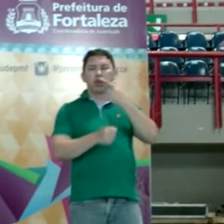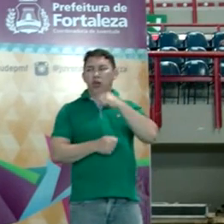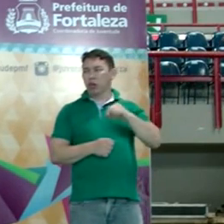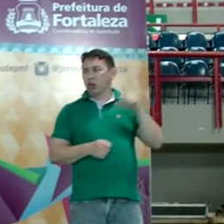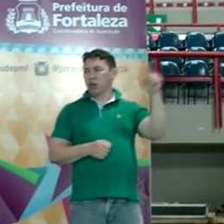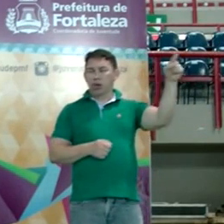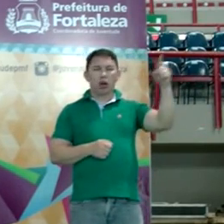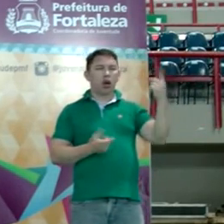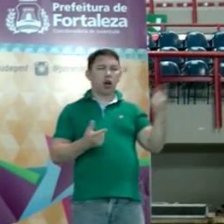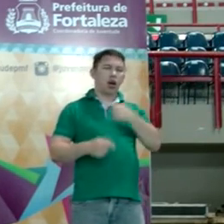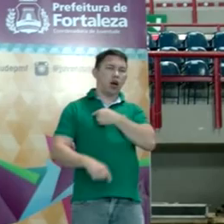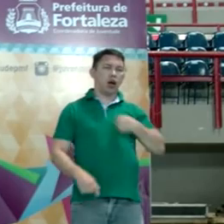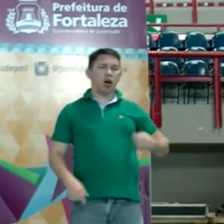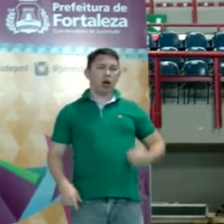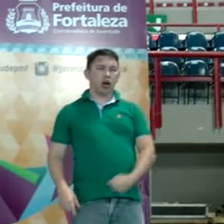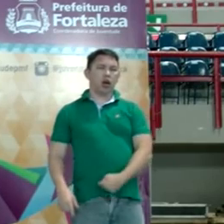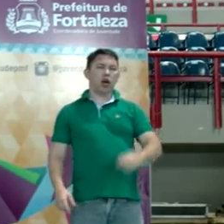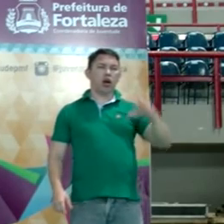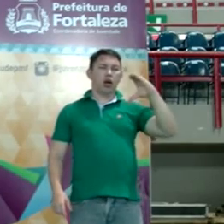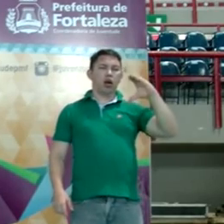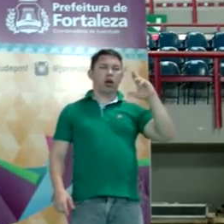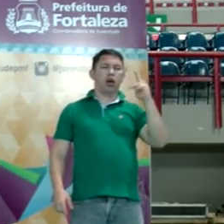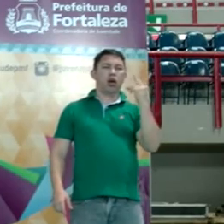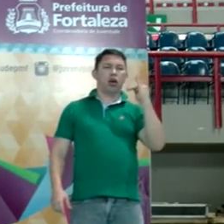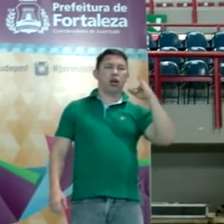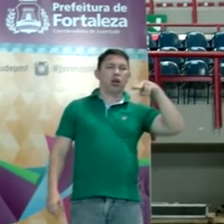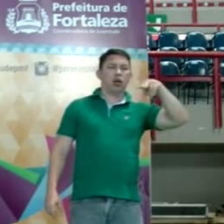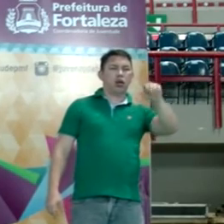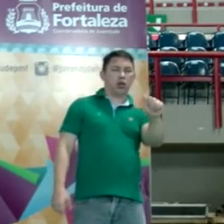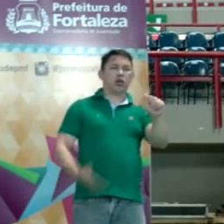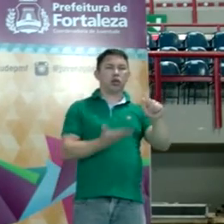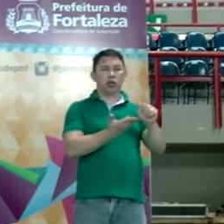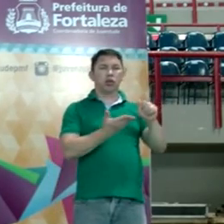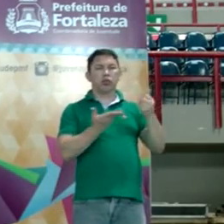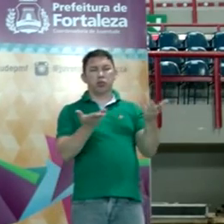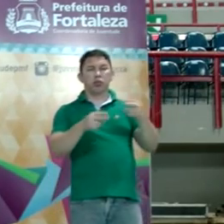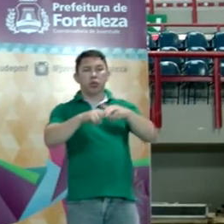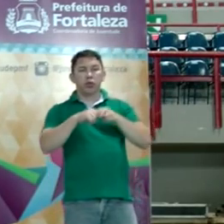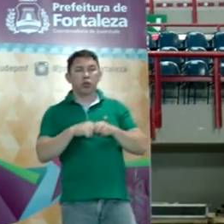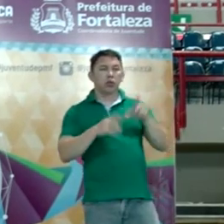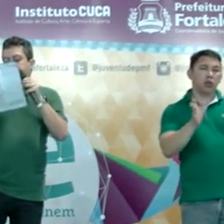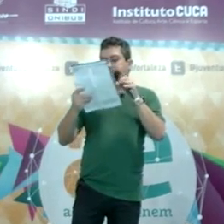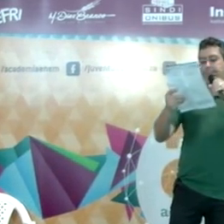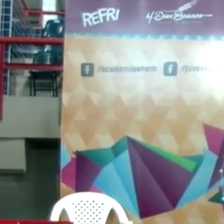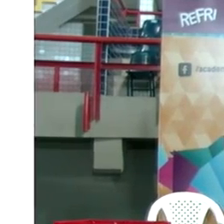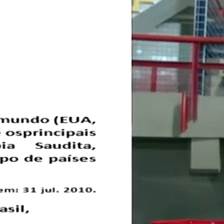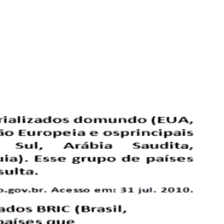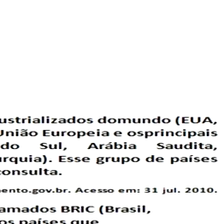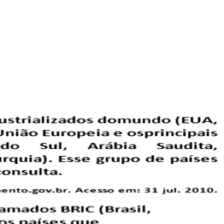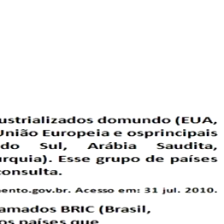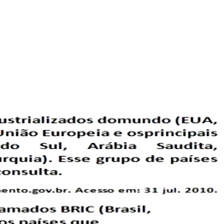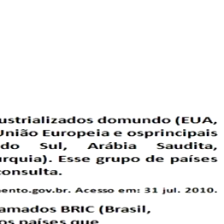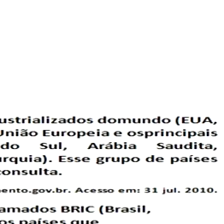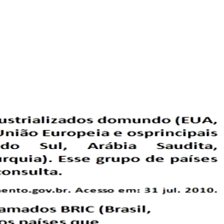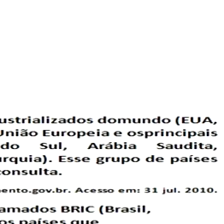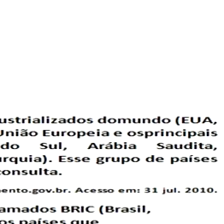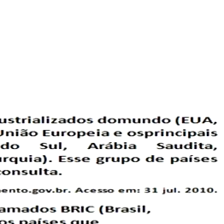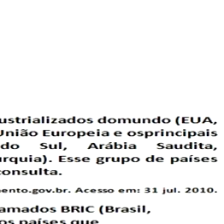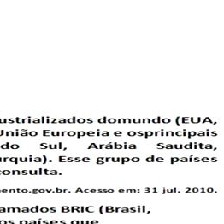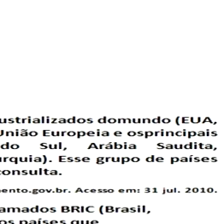tirar ele, no caso da nossa realidade, certo? E aí, a questão em si, diz